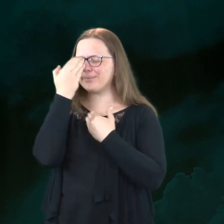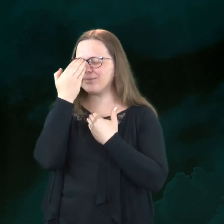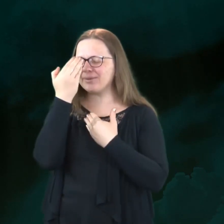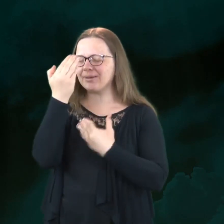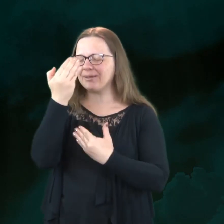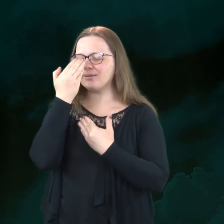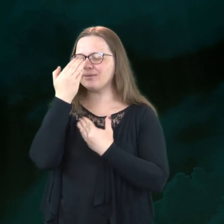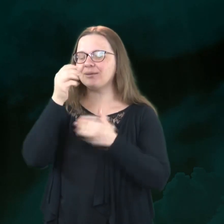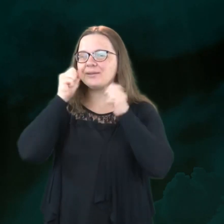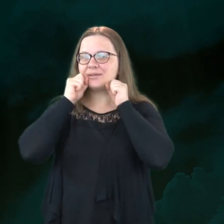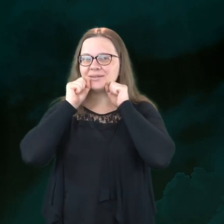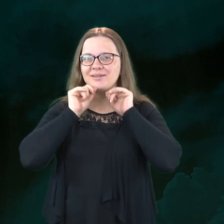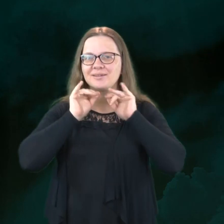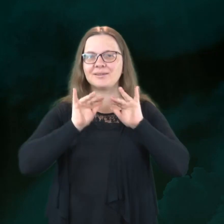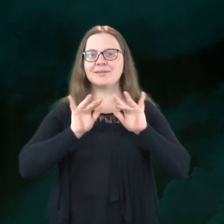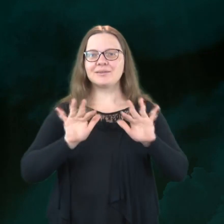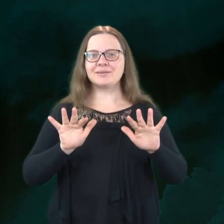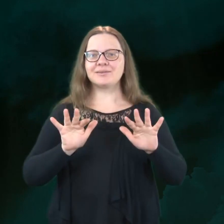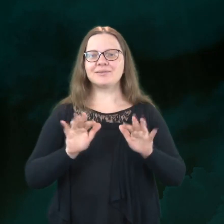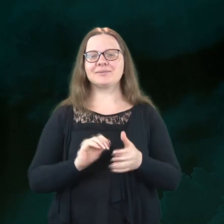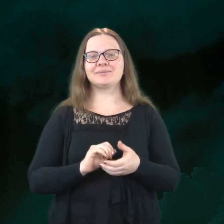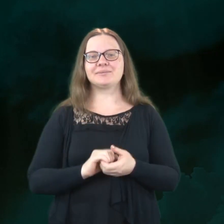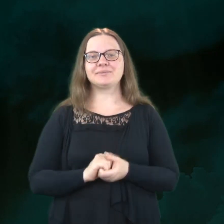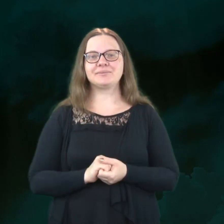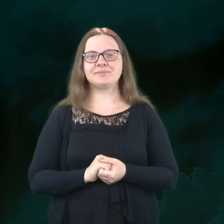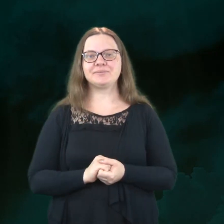a vós outros. Muito bem.